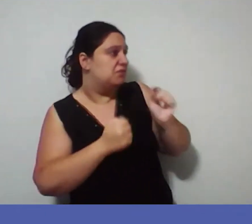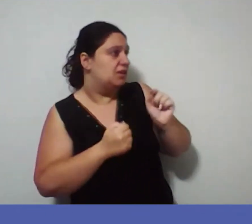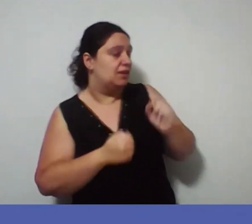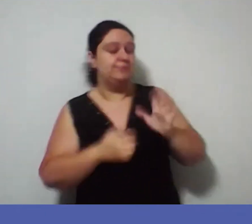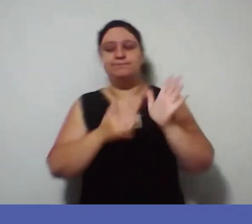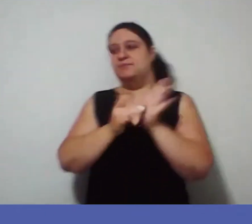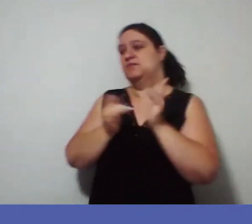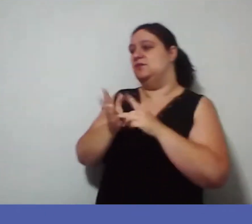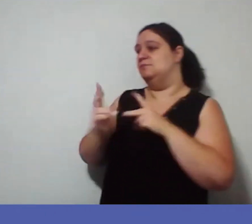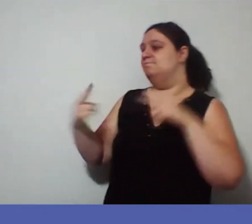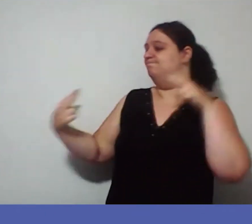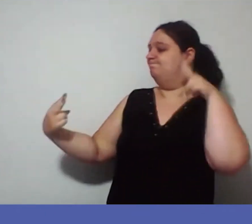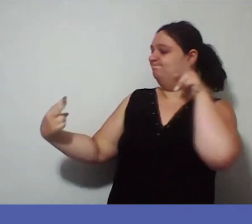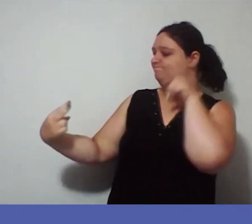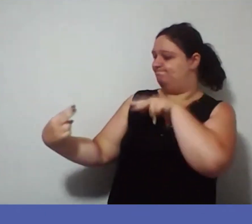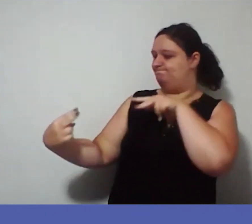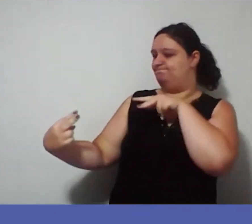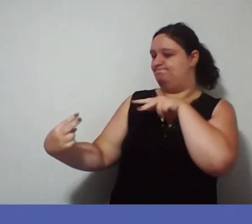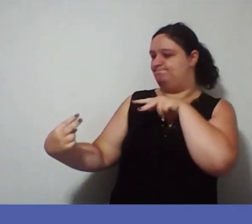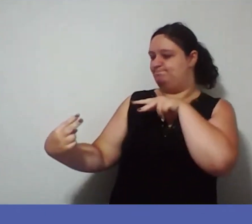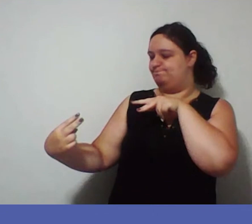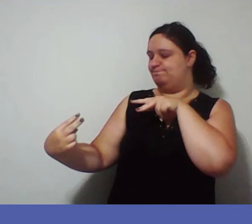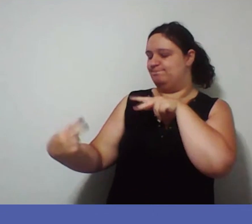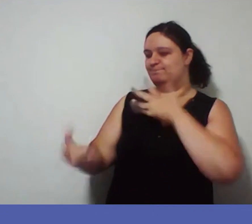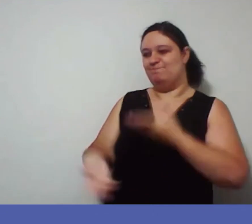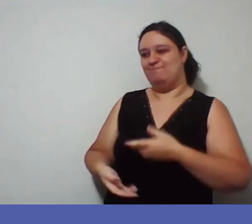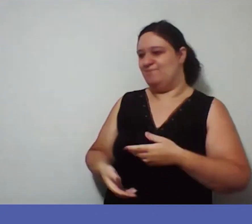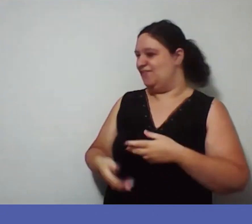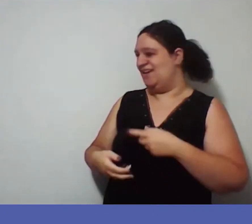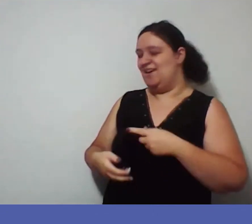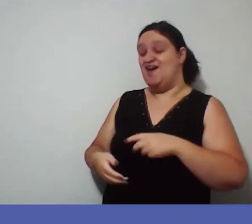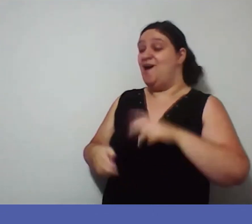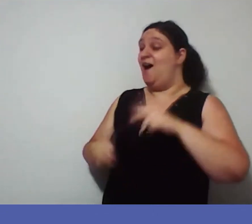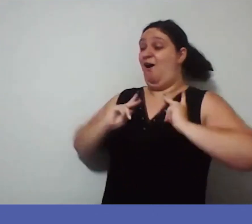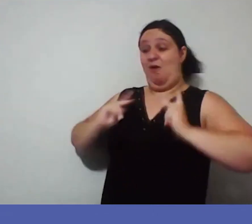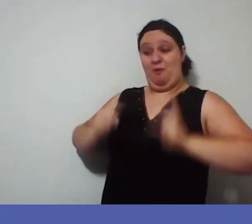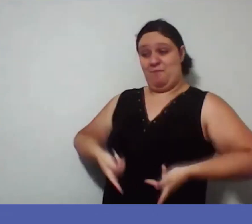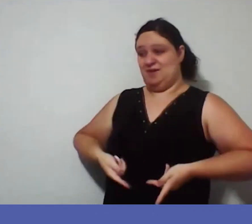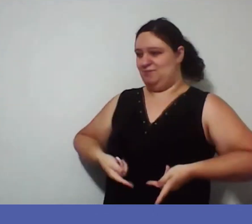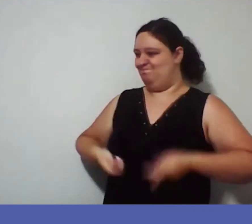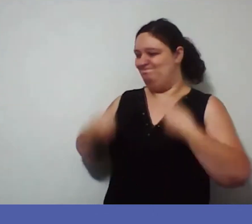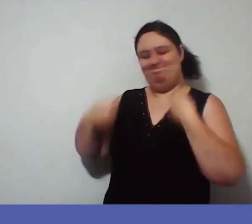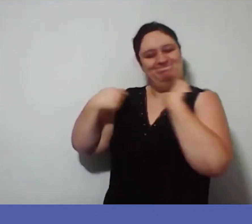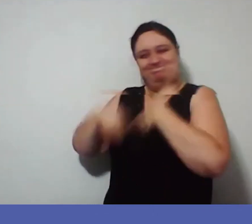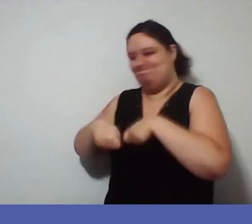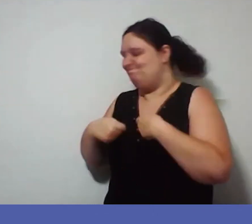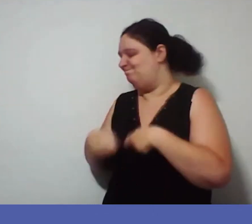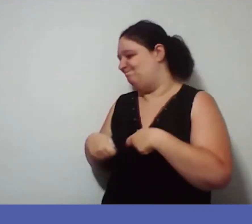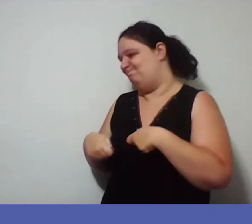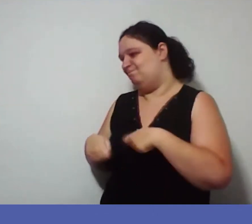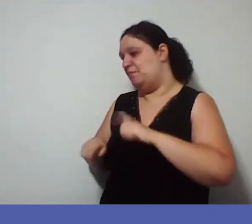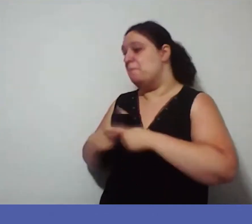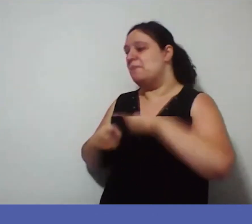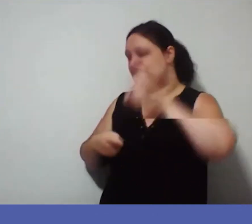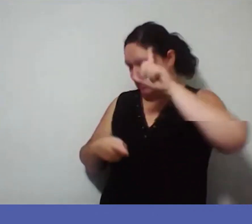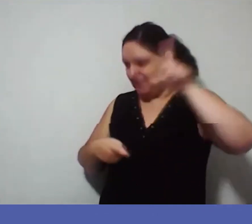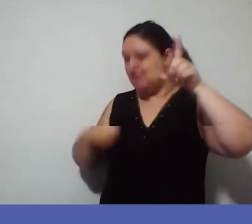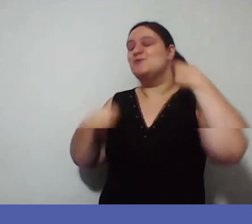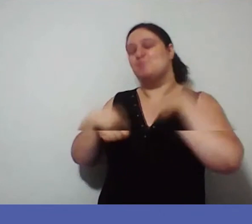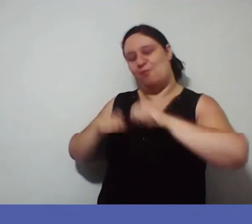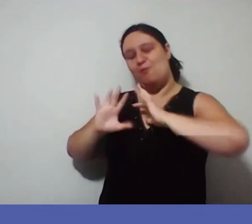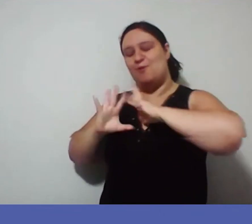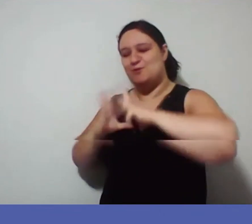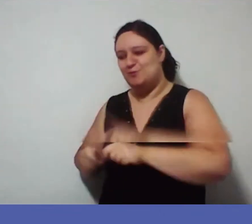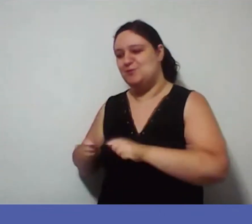olhar, disse-lhes: isso é impossível aos homens, mas para Deus tudo é possível. Então lhe